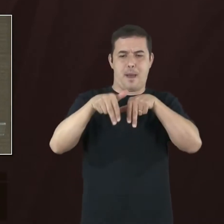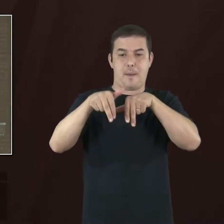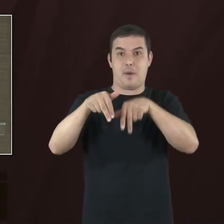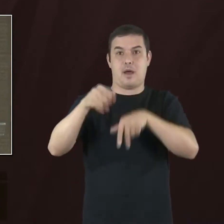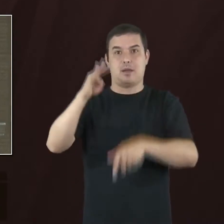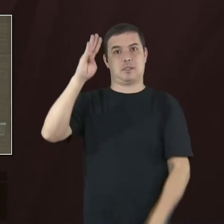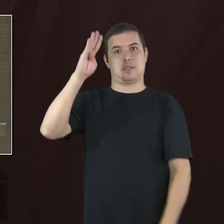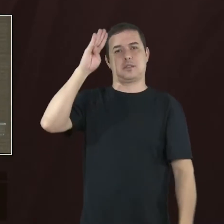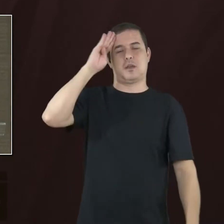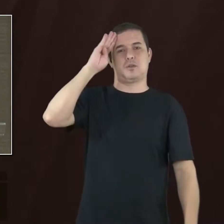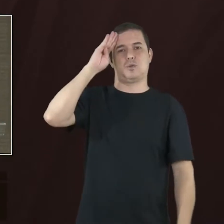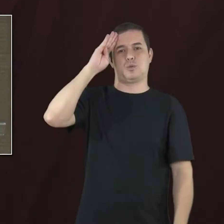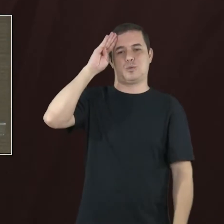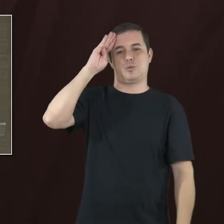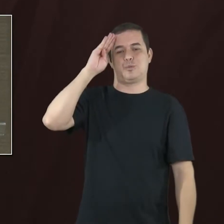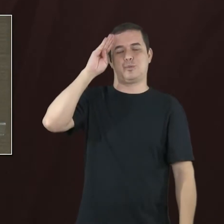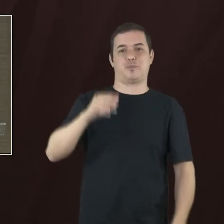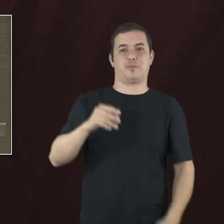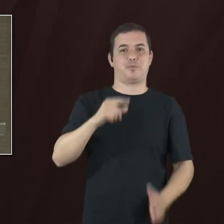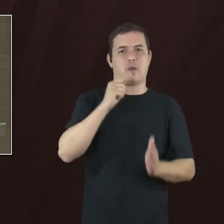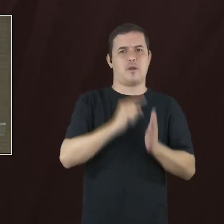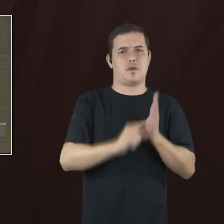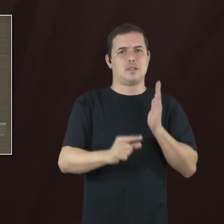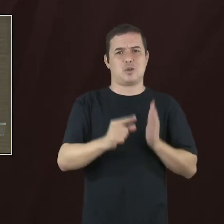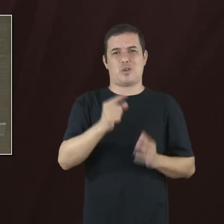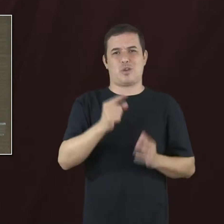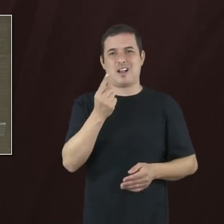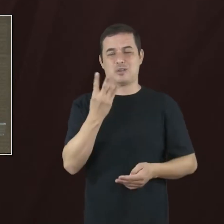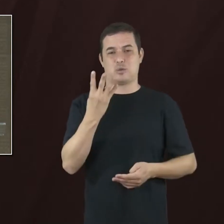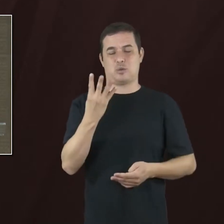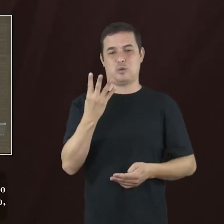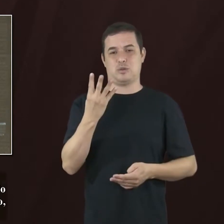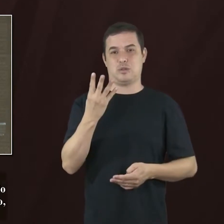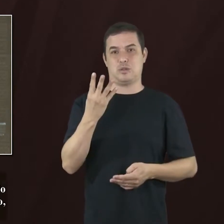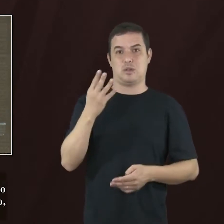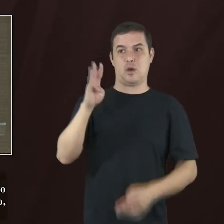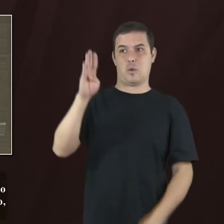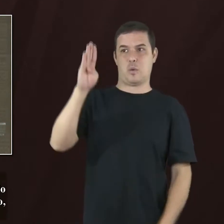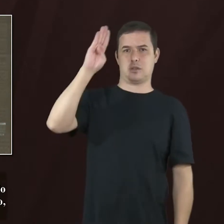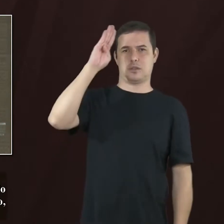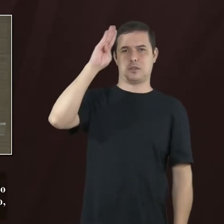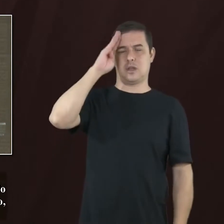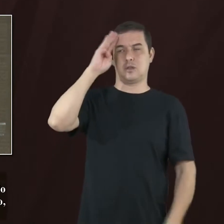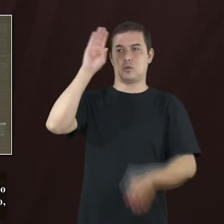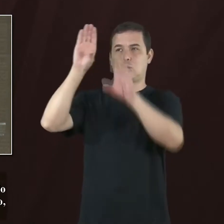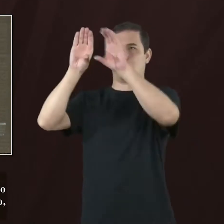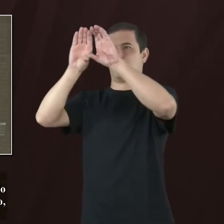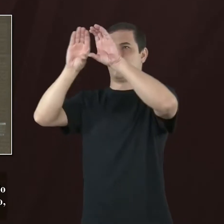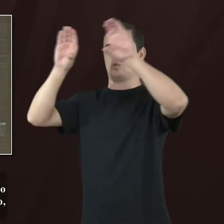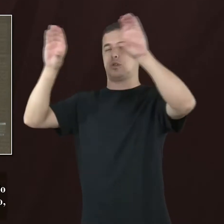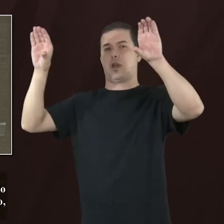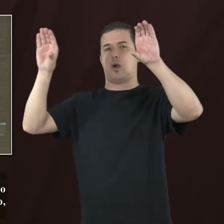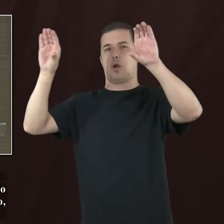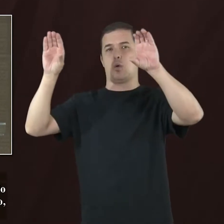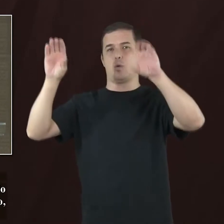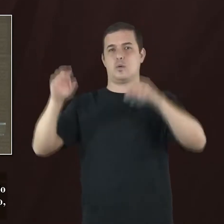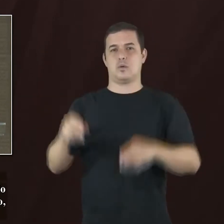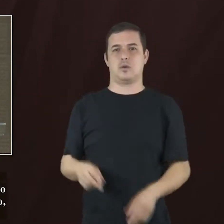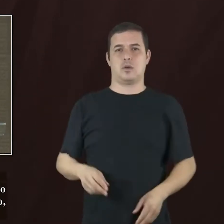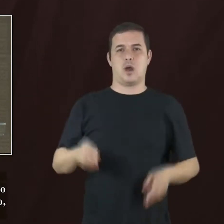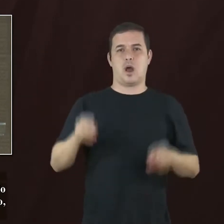no versículo 14. E seguiam-no os exércitos que há no céu, montando cavalos brancos